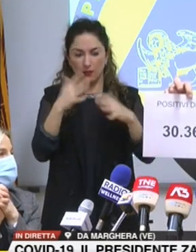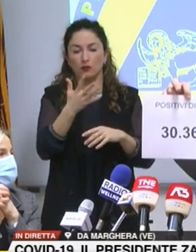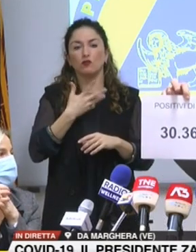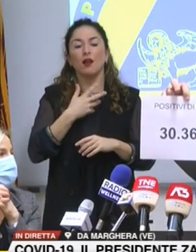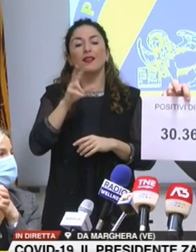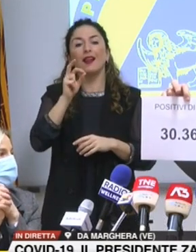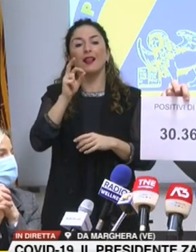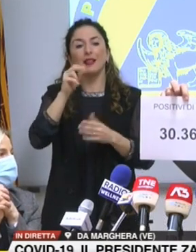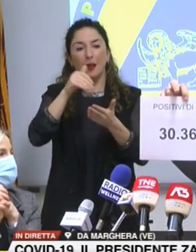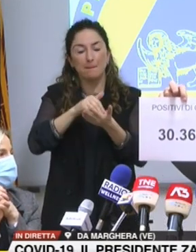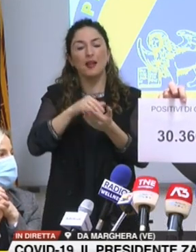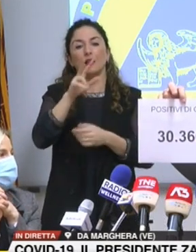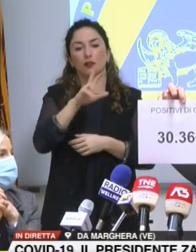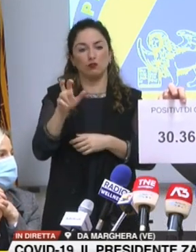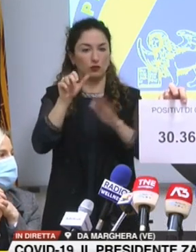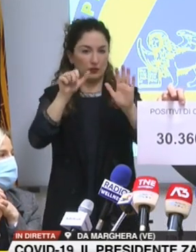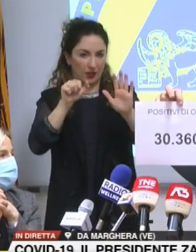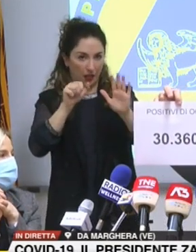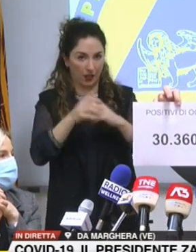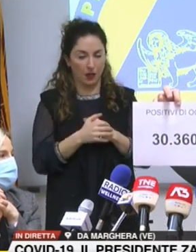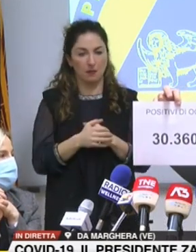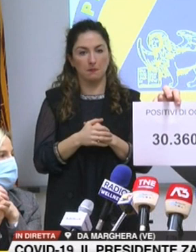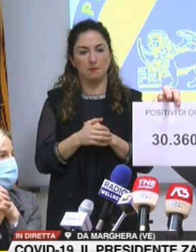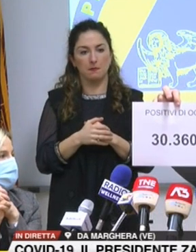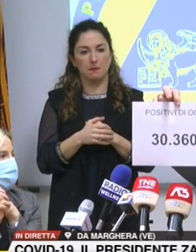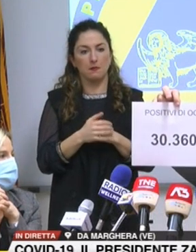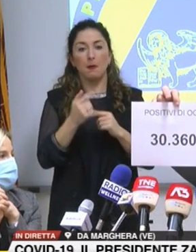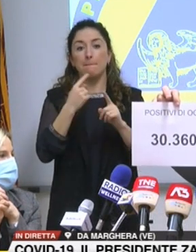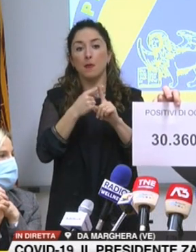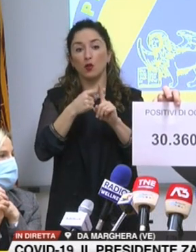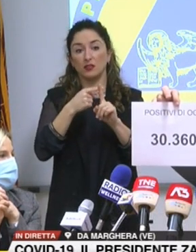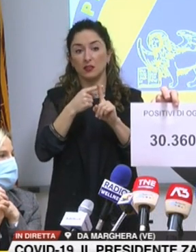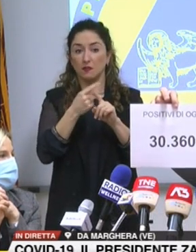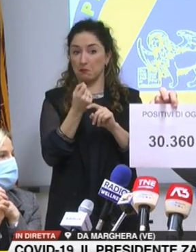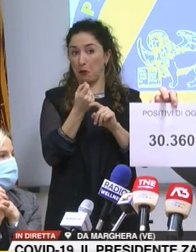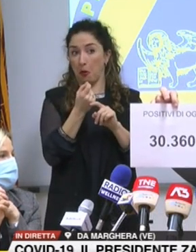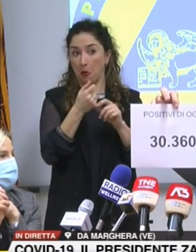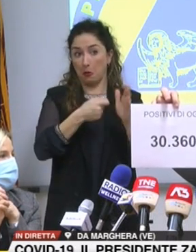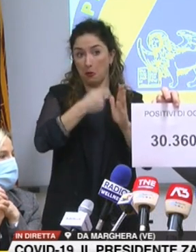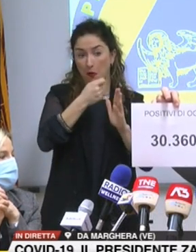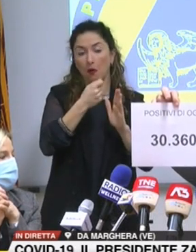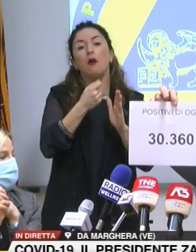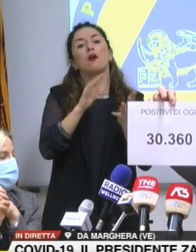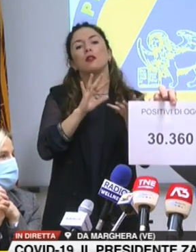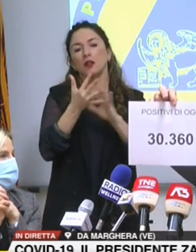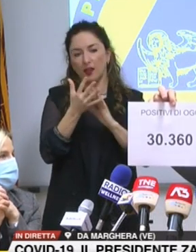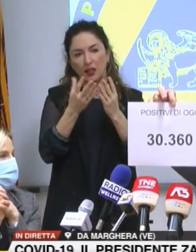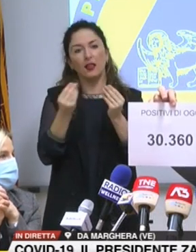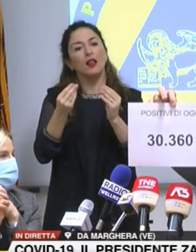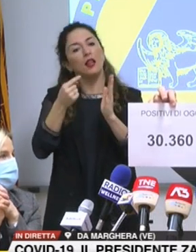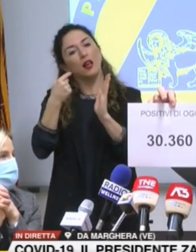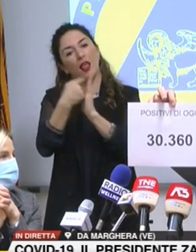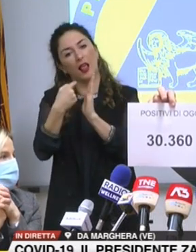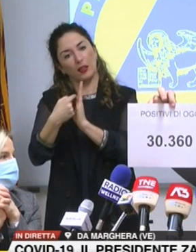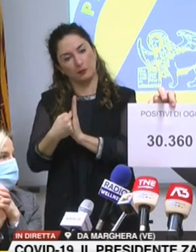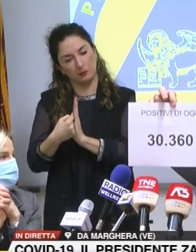sono 30.360. Avendo poco ingresso di positivi quotidiano, abbiamo molte negativizzazioni, quindi il bilancio